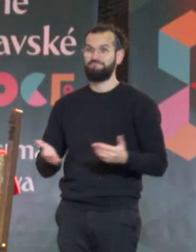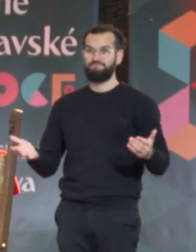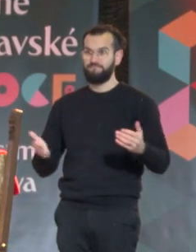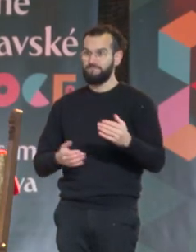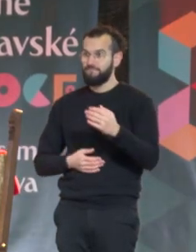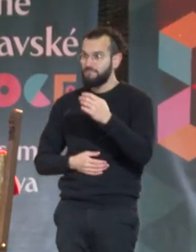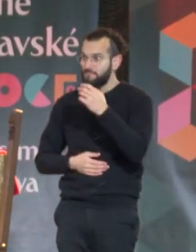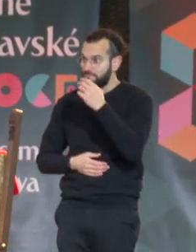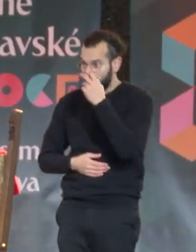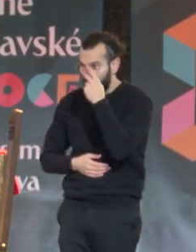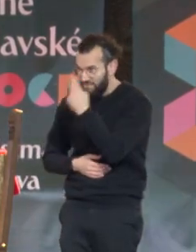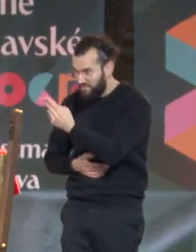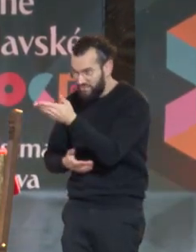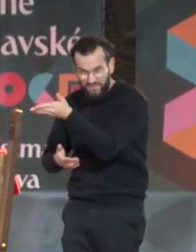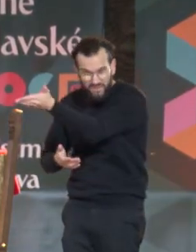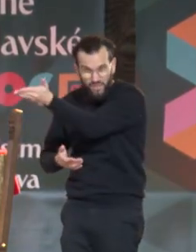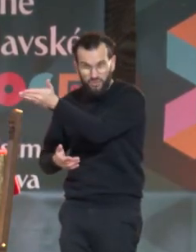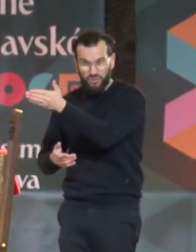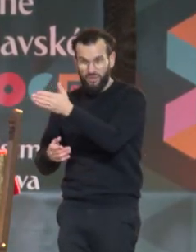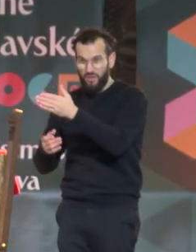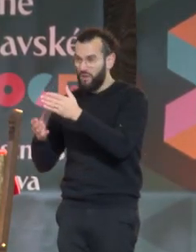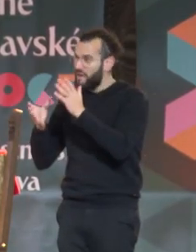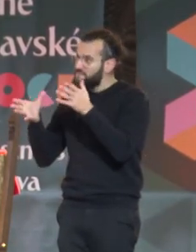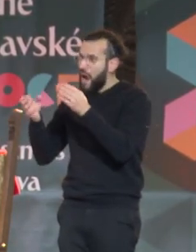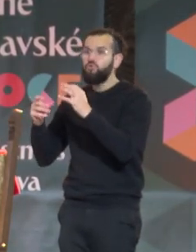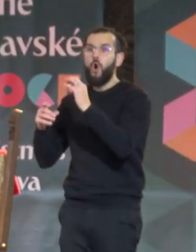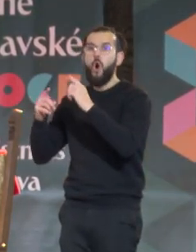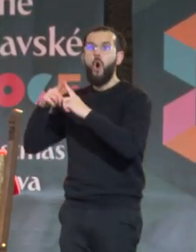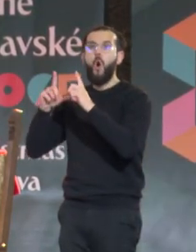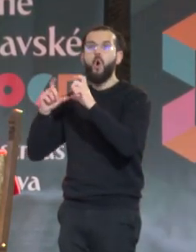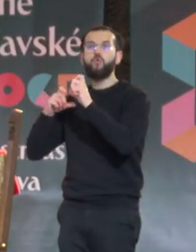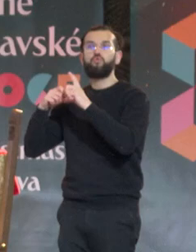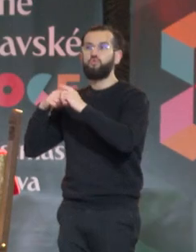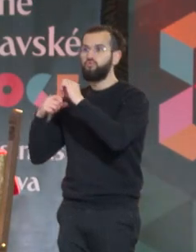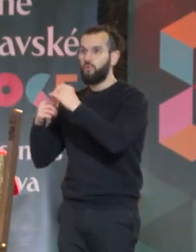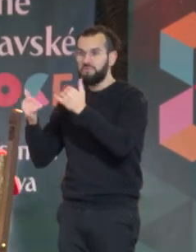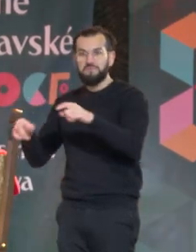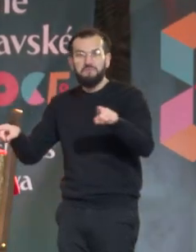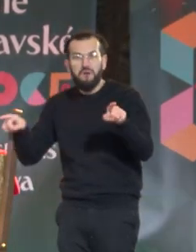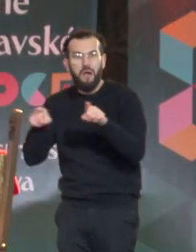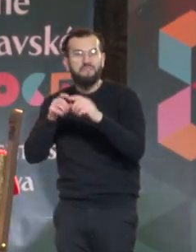Vidíš to, Otuško? Tak aj tento rok na Vianoce vážne napadol sneh.